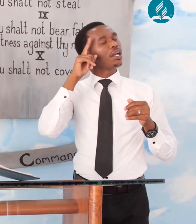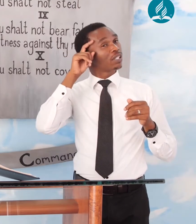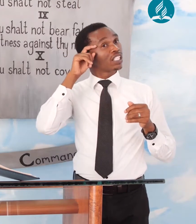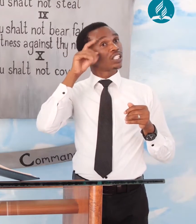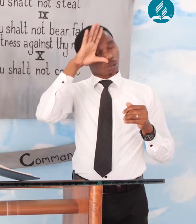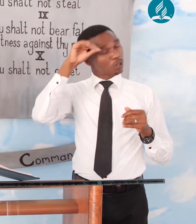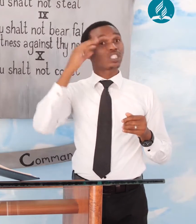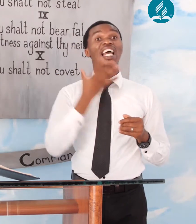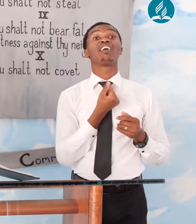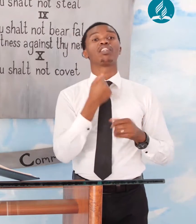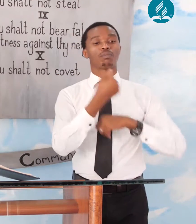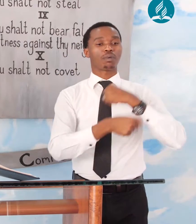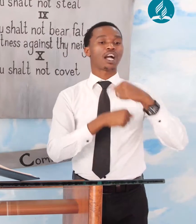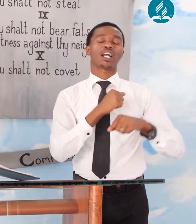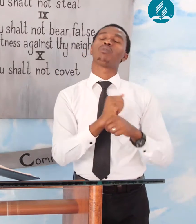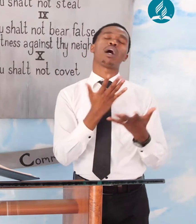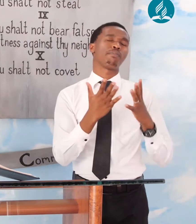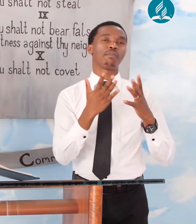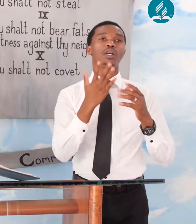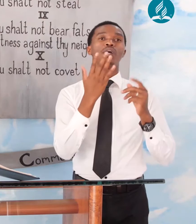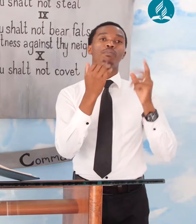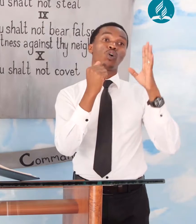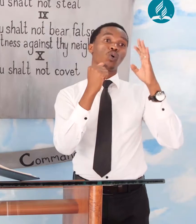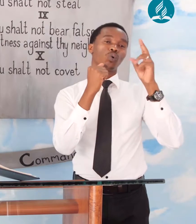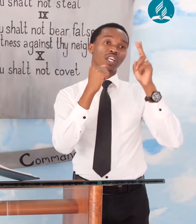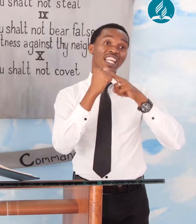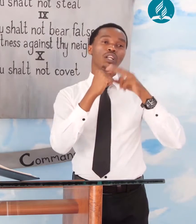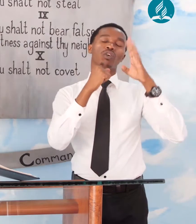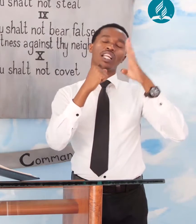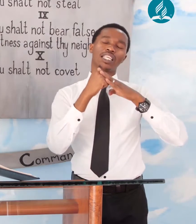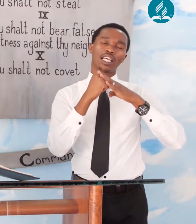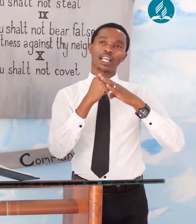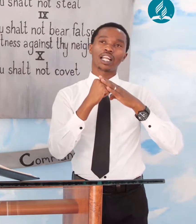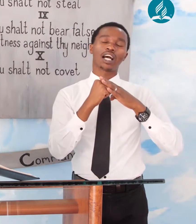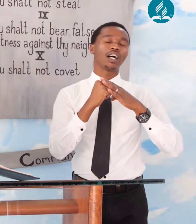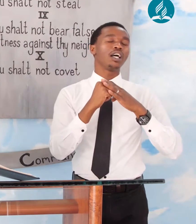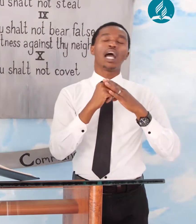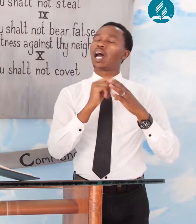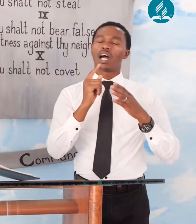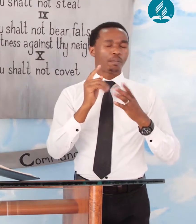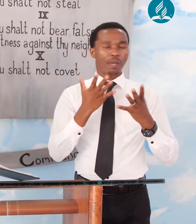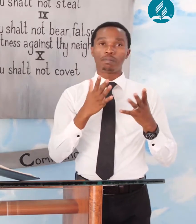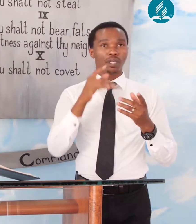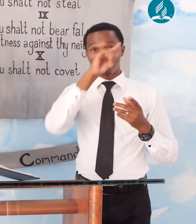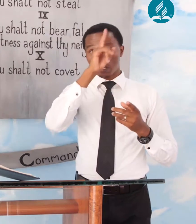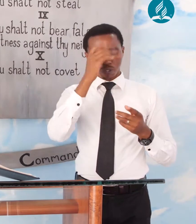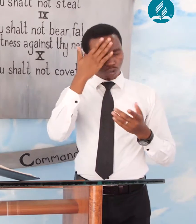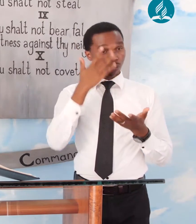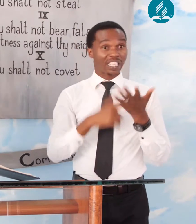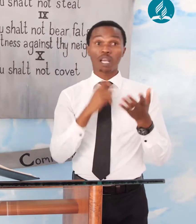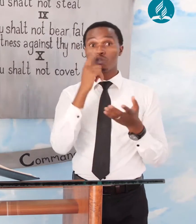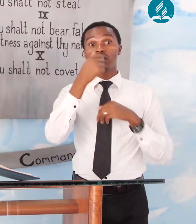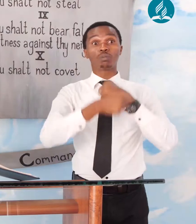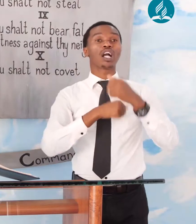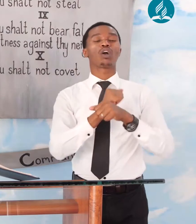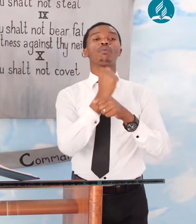wenda mushobora gutekereza impamvu ntekereje mu mwaka 79 ni ukuvuga ngo yamaze imyaka 40 ari kwa farao kuva